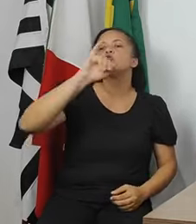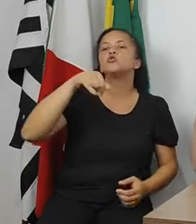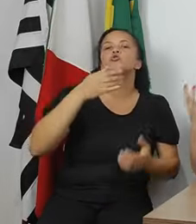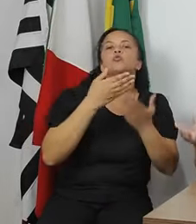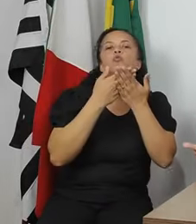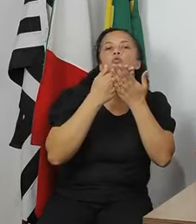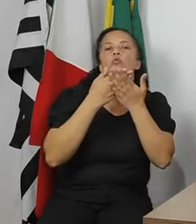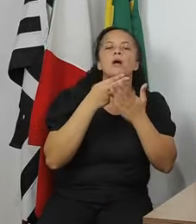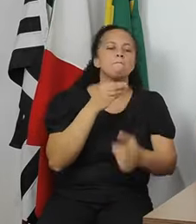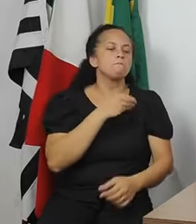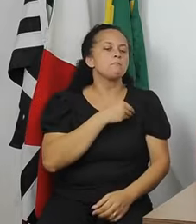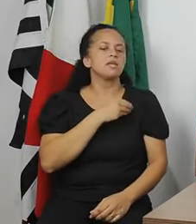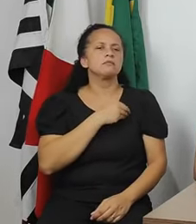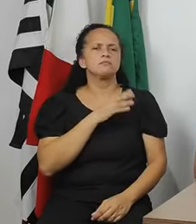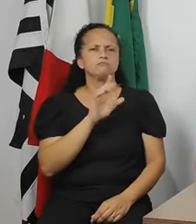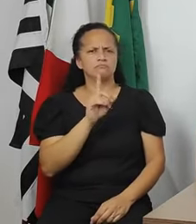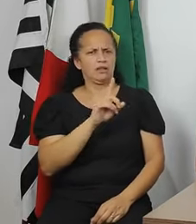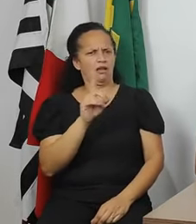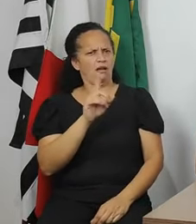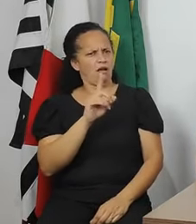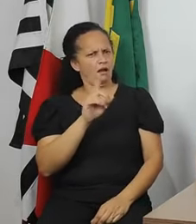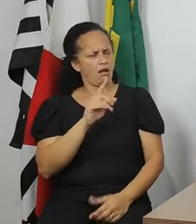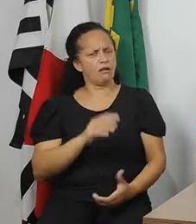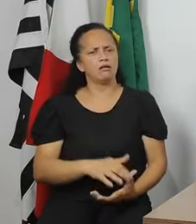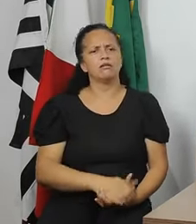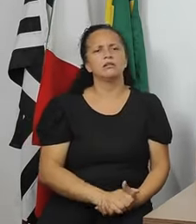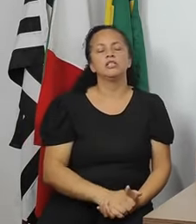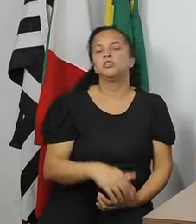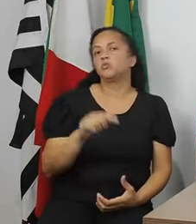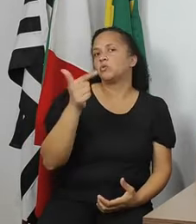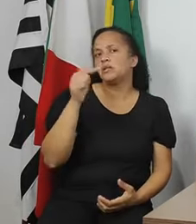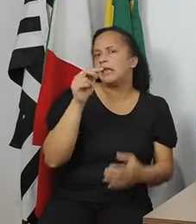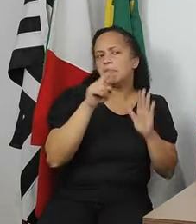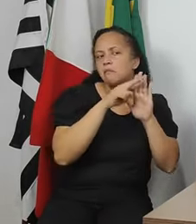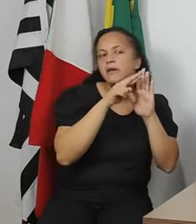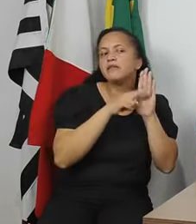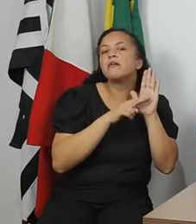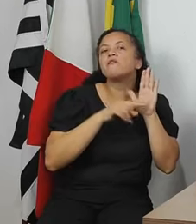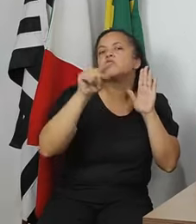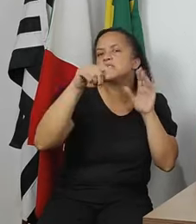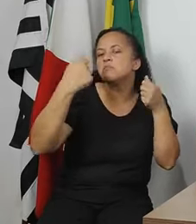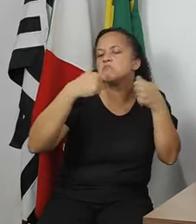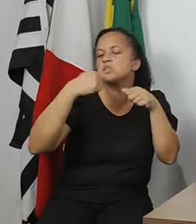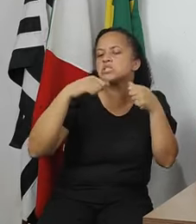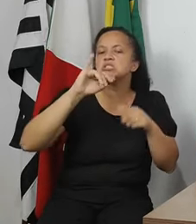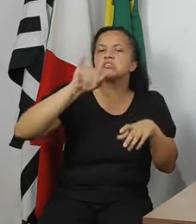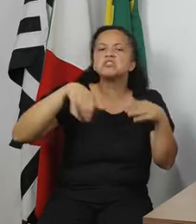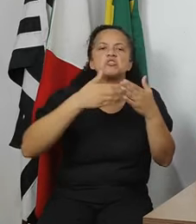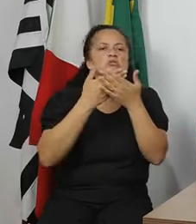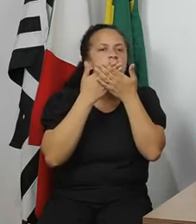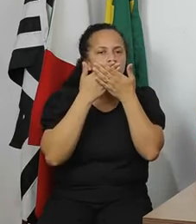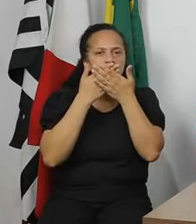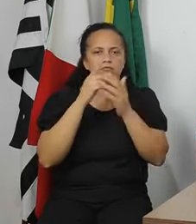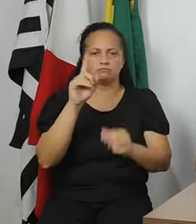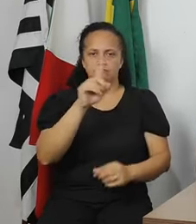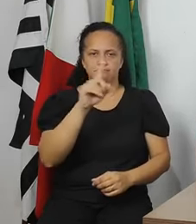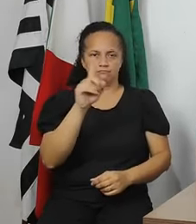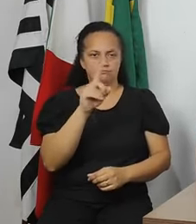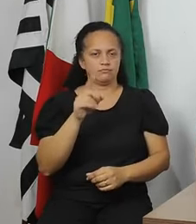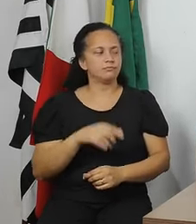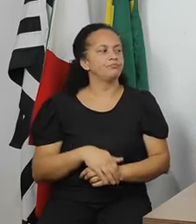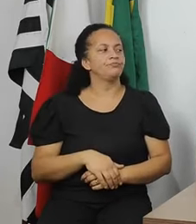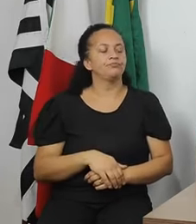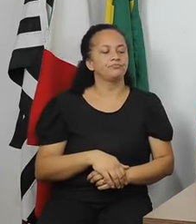um mandamento, né? Não tem, assim, do que eu conheço da Bíblia, não tem nenhuma